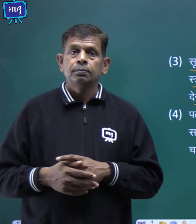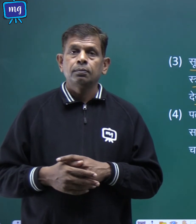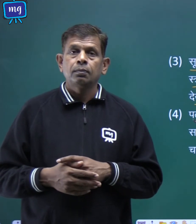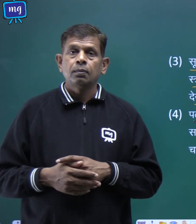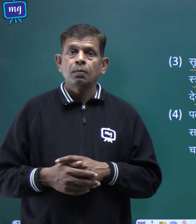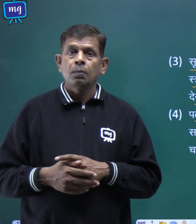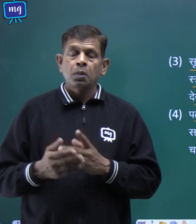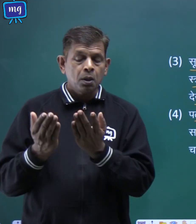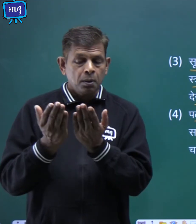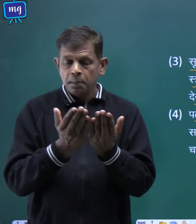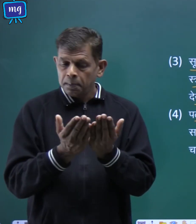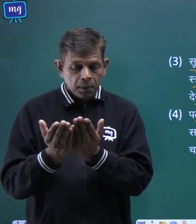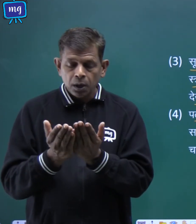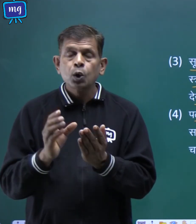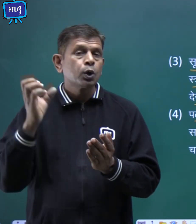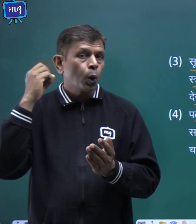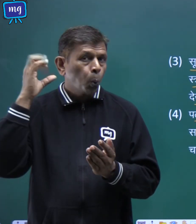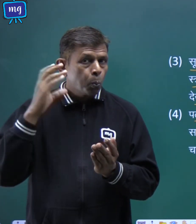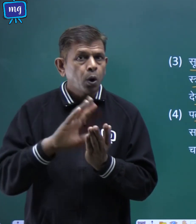पठन सामग्री को